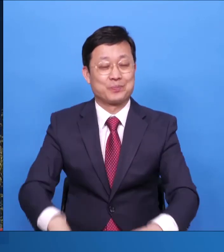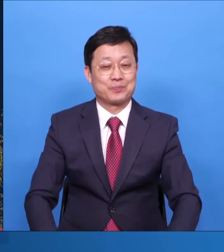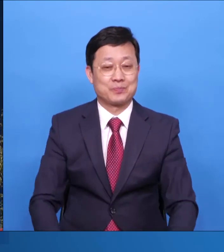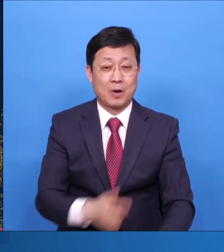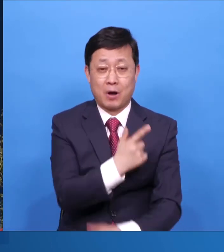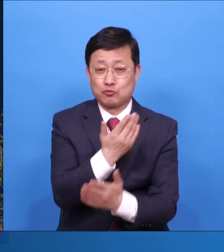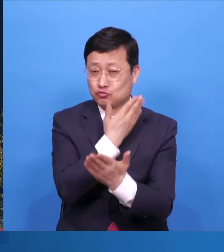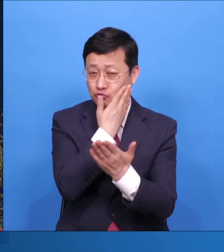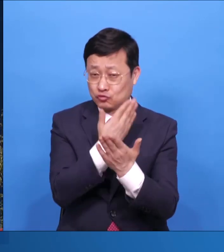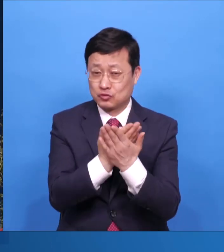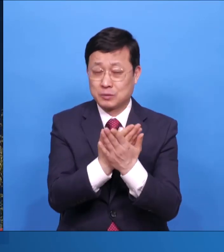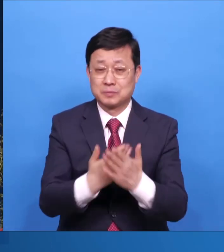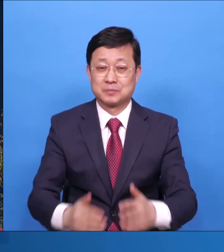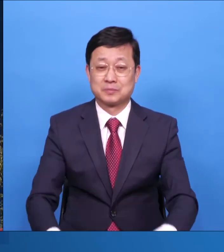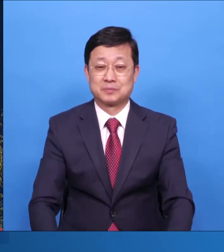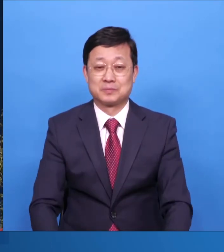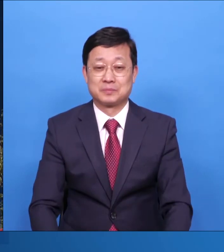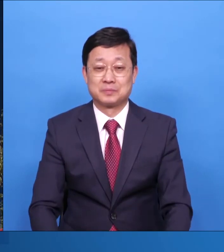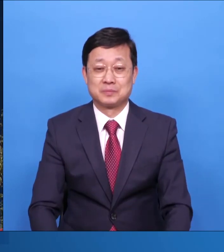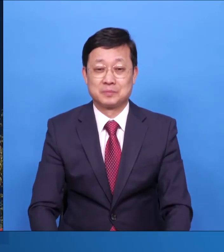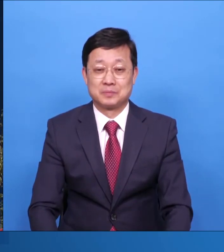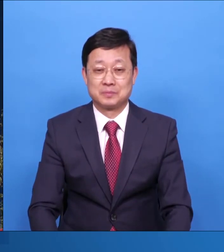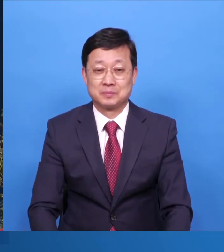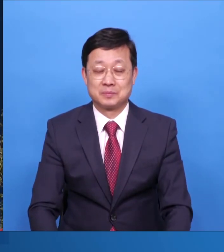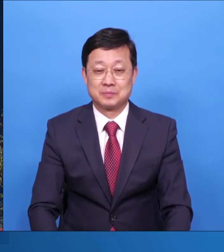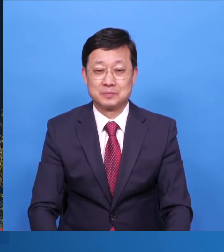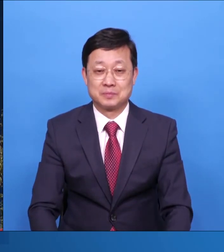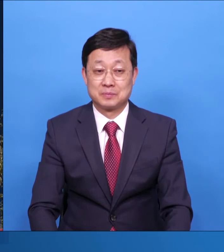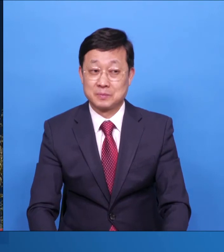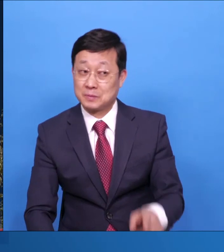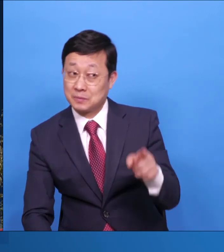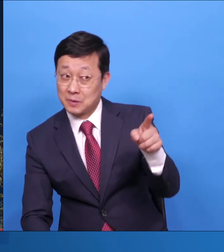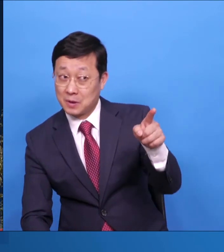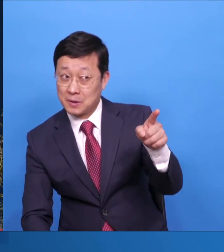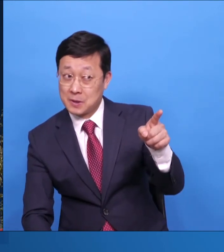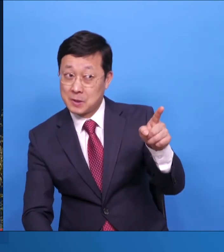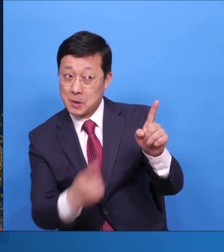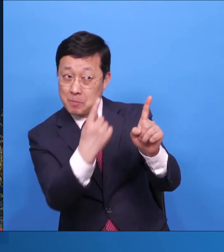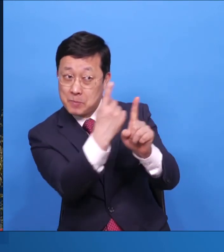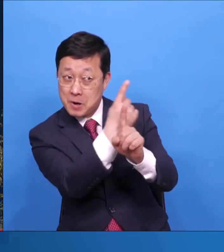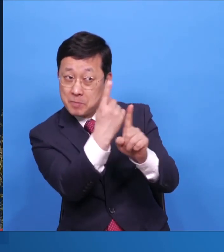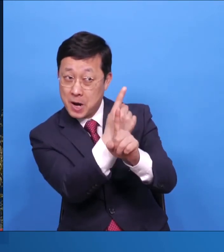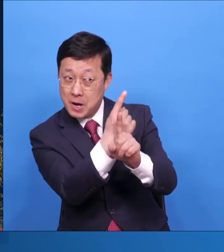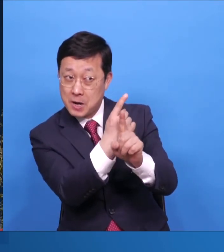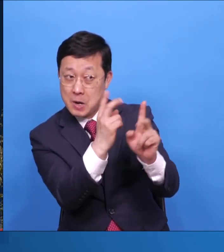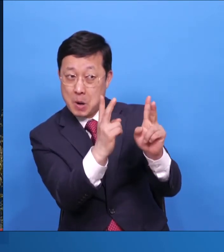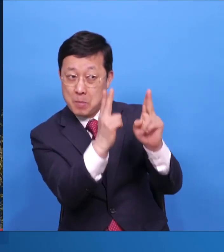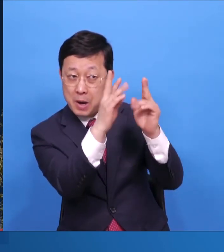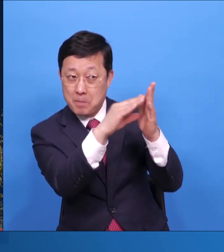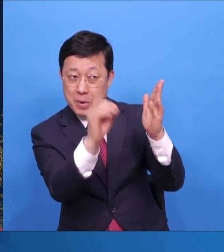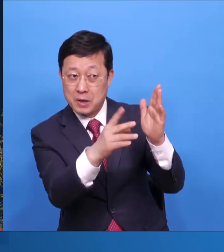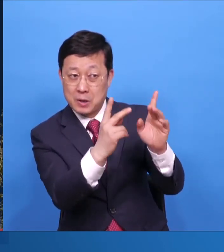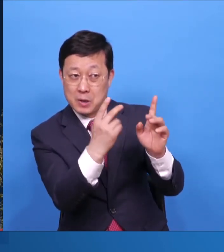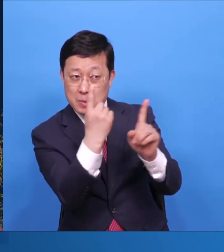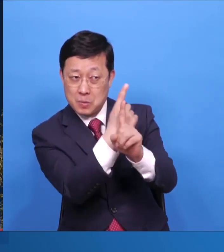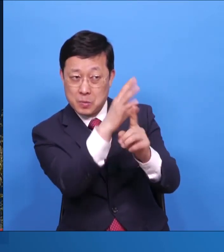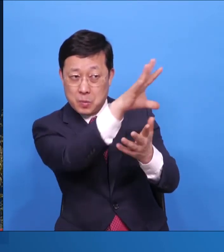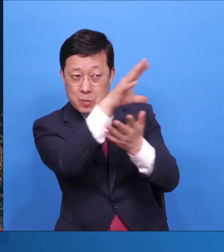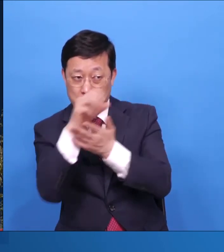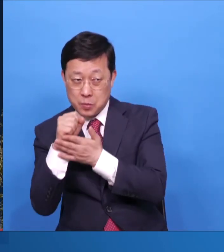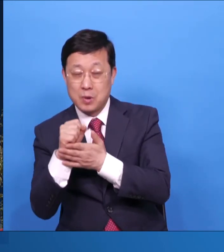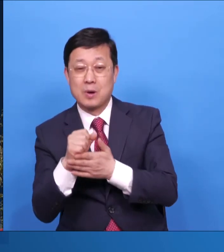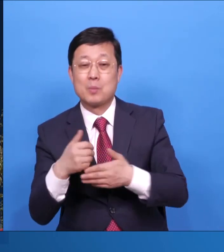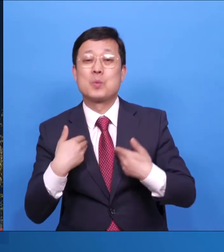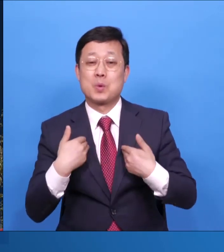굉장히 중요합니다. Este aspecto es algo muy importante. 얼마만큼 정확하게 편집됐냐 따라서 응답이 정확해지죠. Dependiendo de cómo de concreto